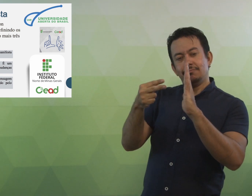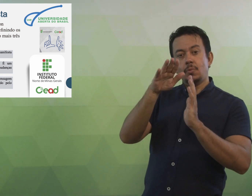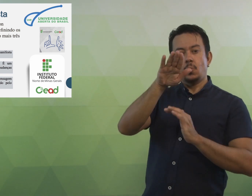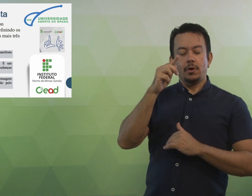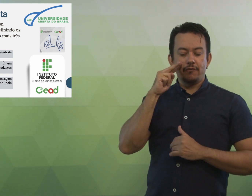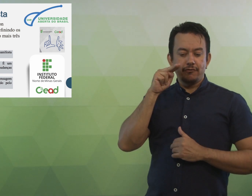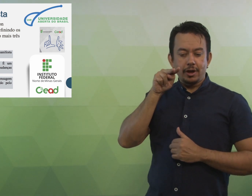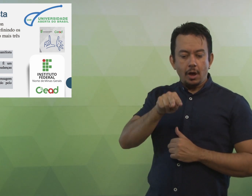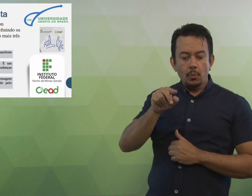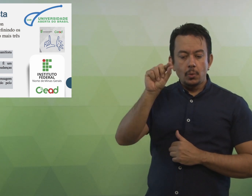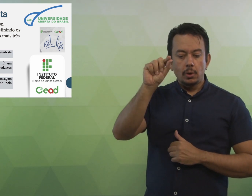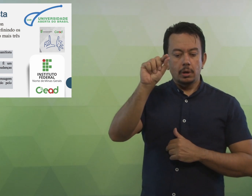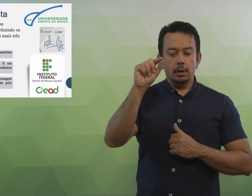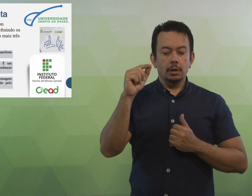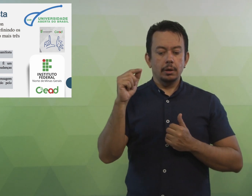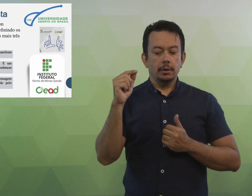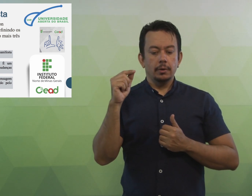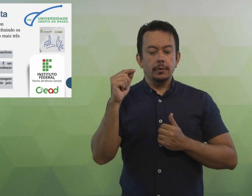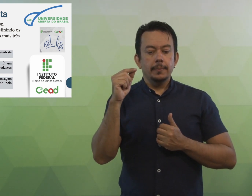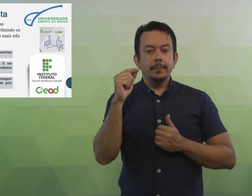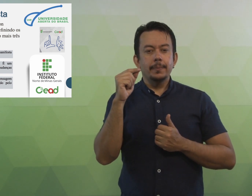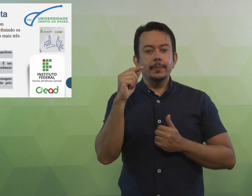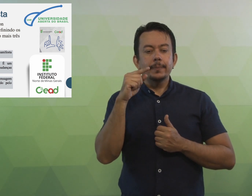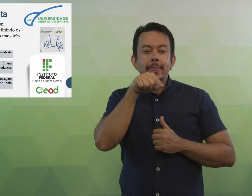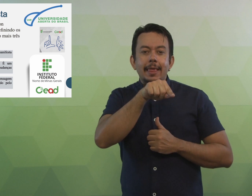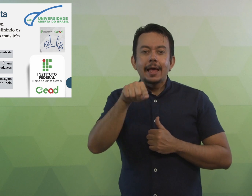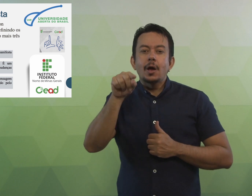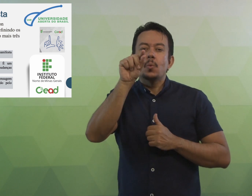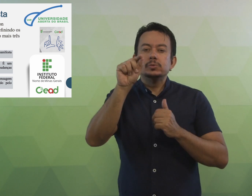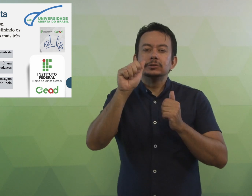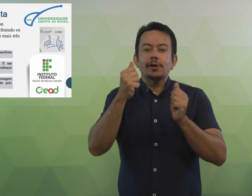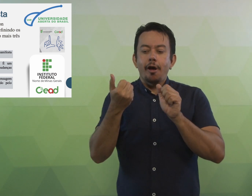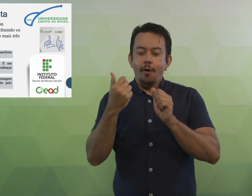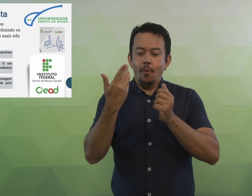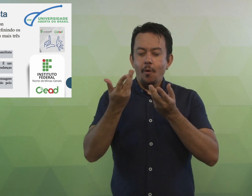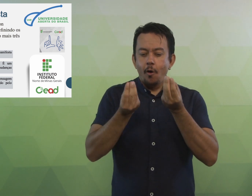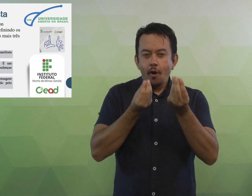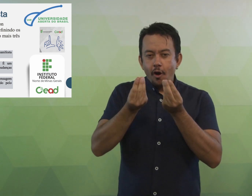a terceira questão é a função metalinguística.